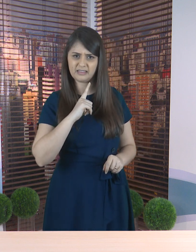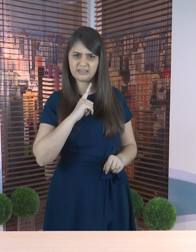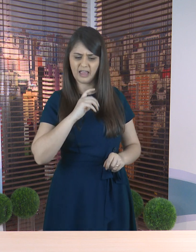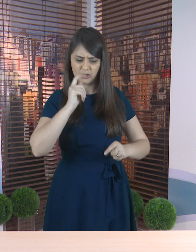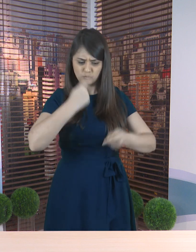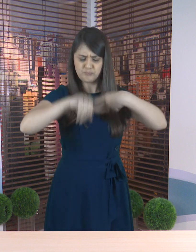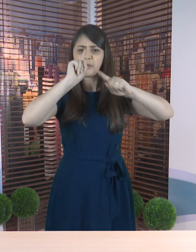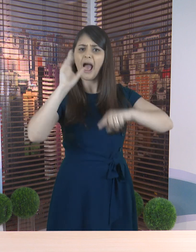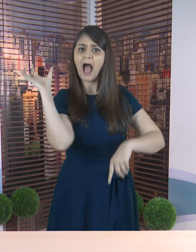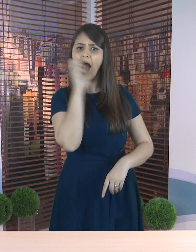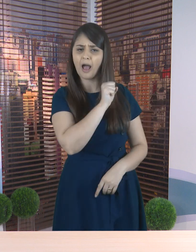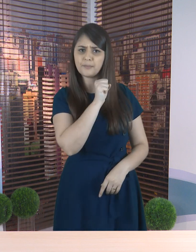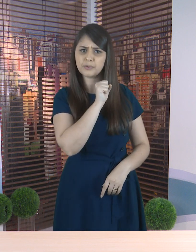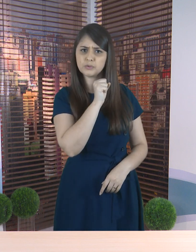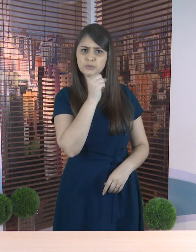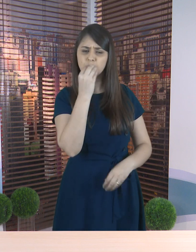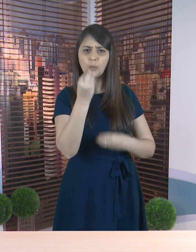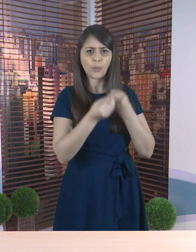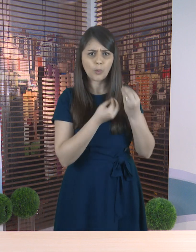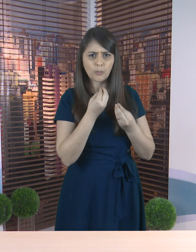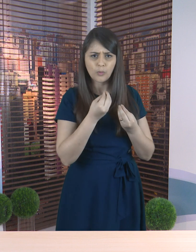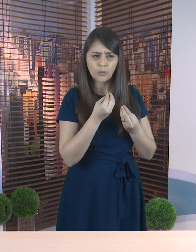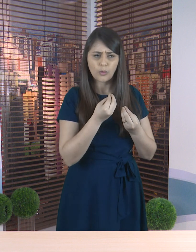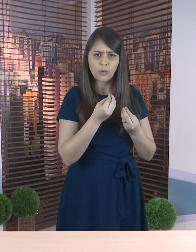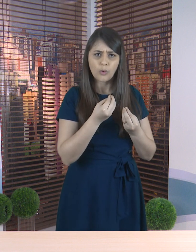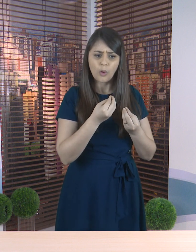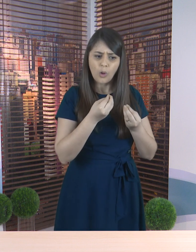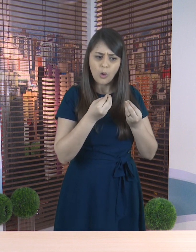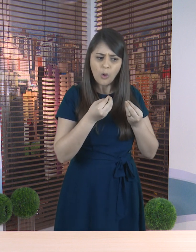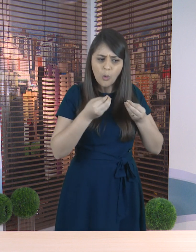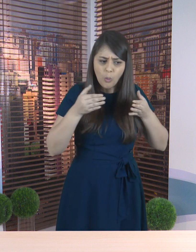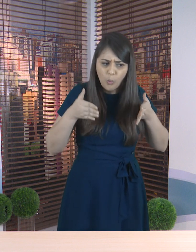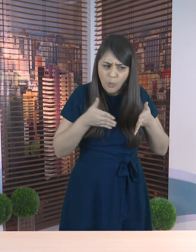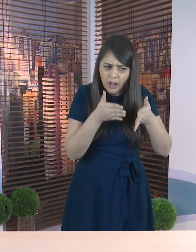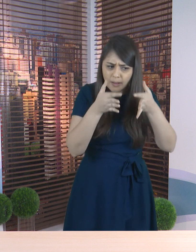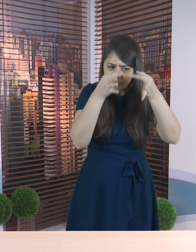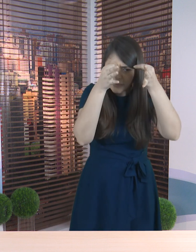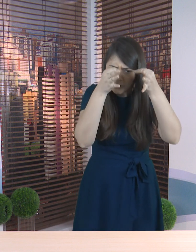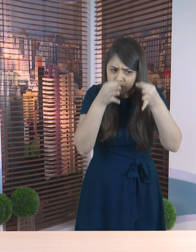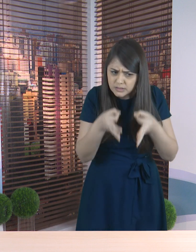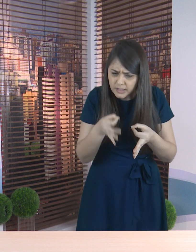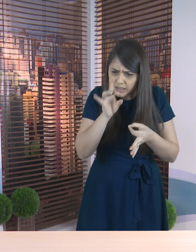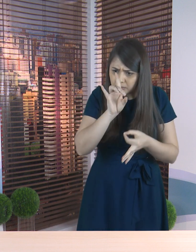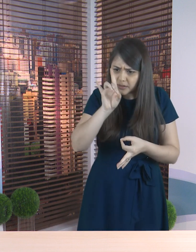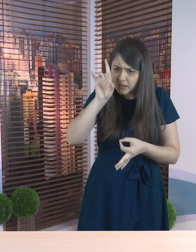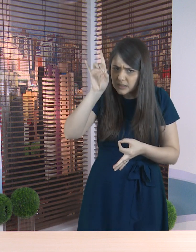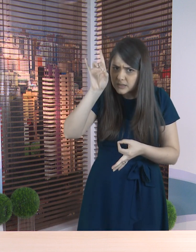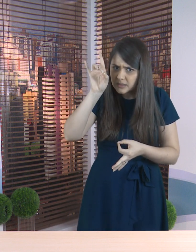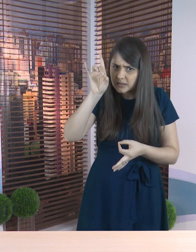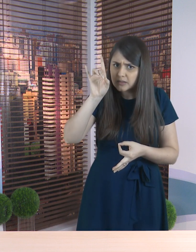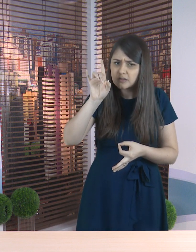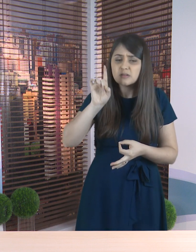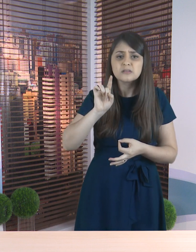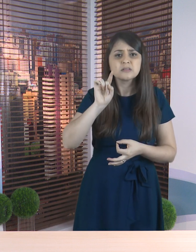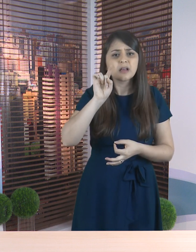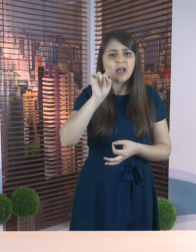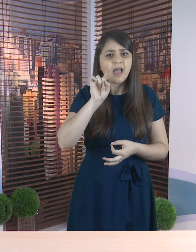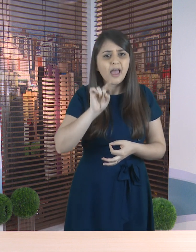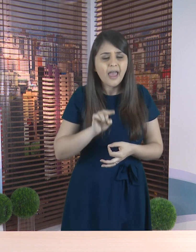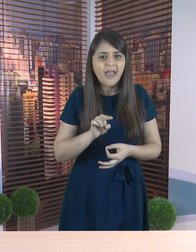pelo vale das sombras da morte, como diz o salmista. As imagens do destino que Zofar